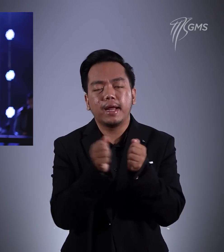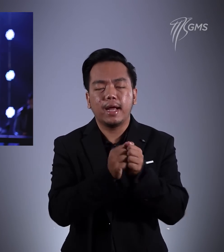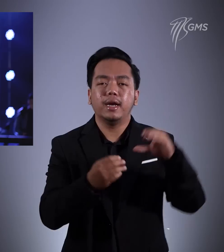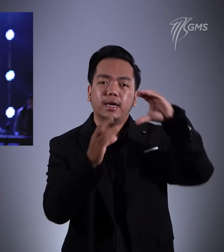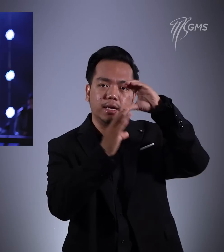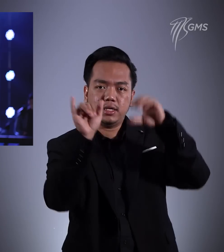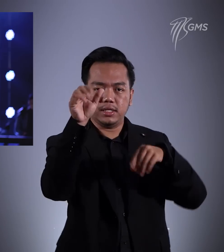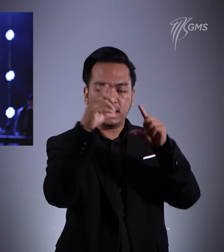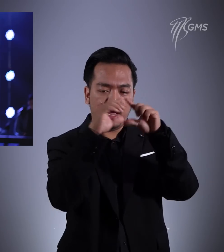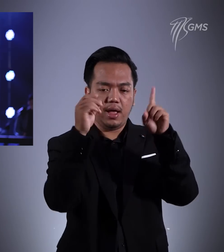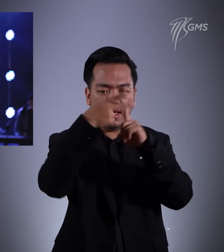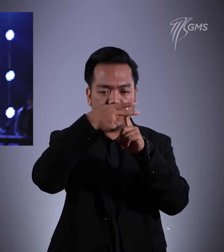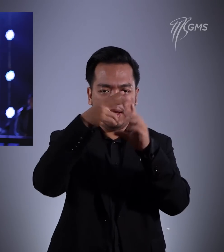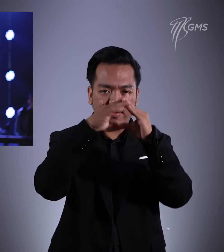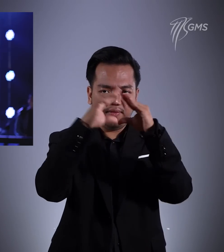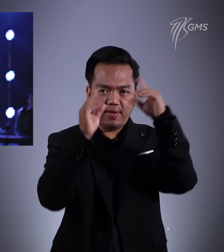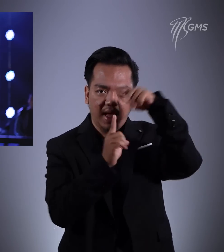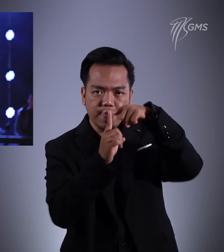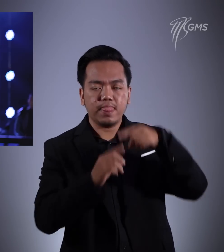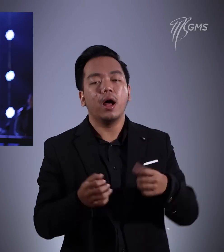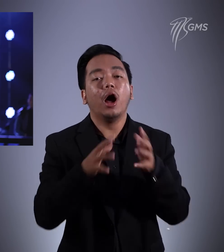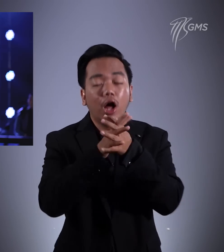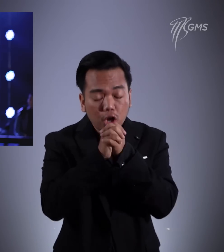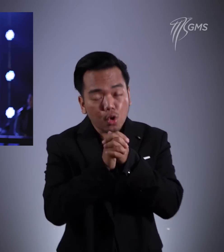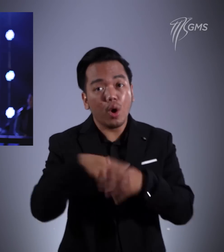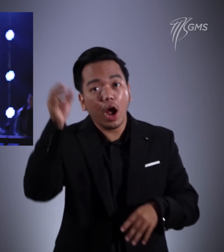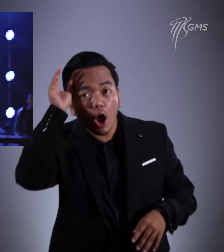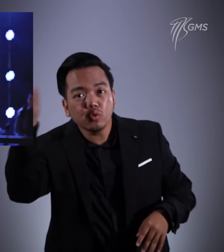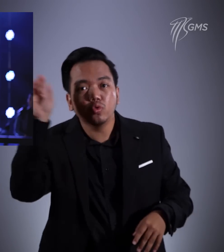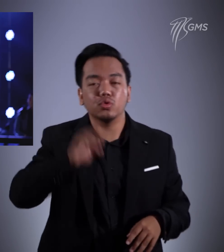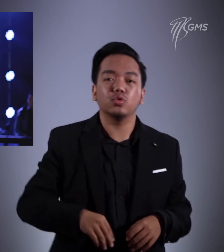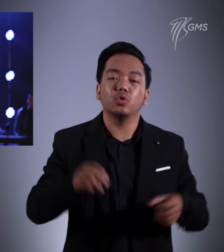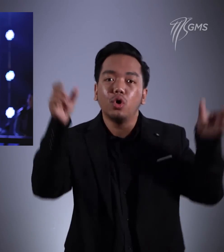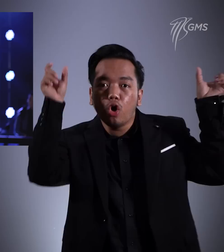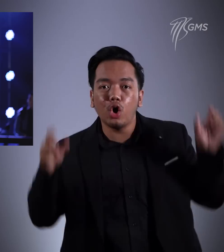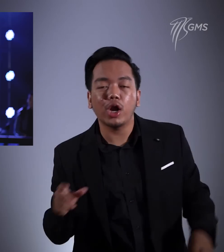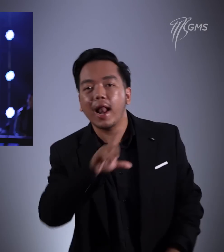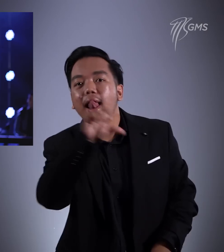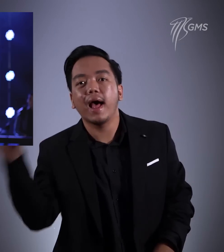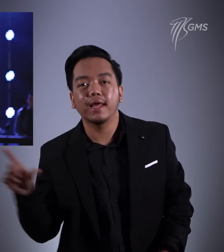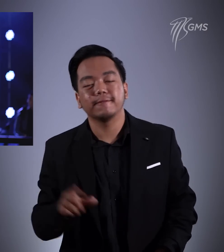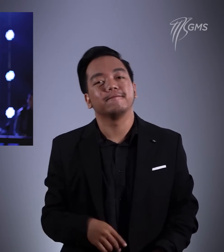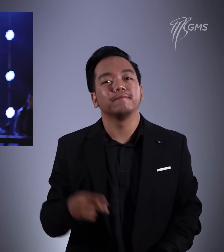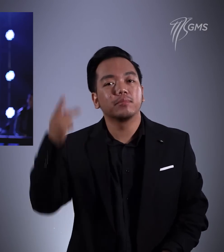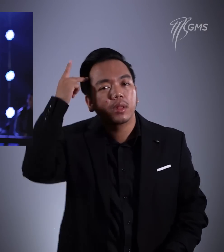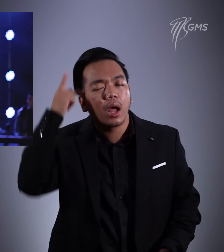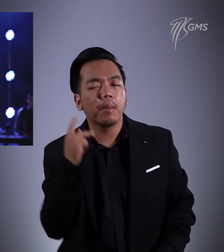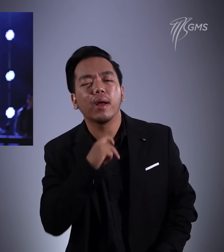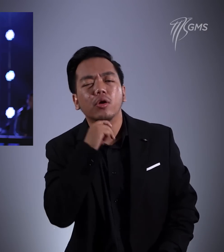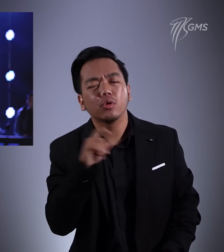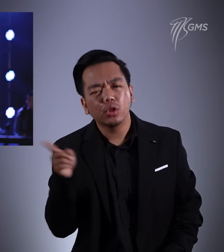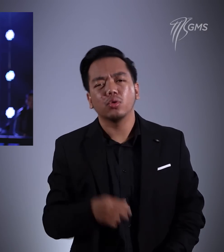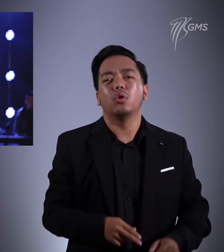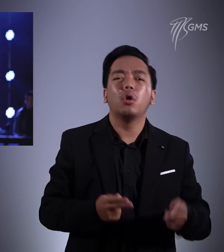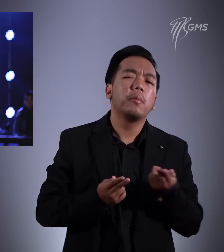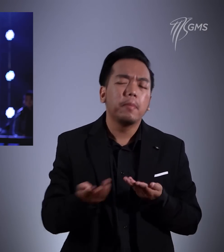diri sendiri. Nabi punya tanggung jawab yang besar. Habakuk melayani di saat-saat kegelapan di